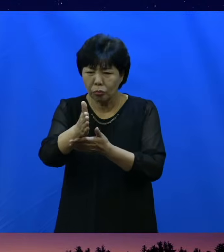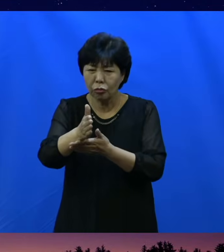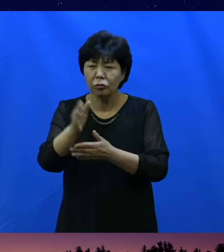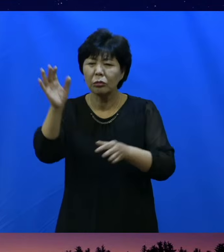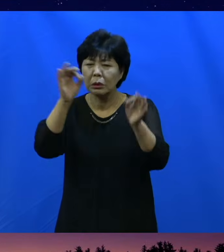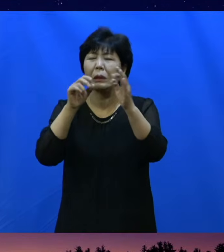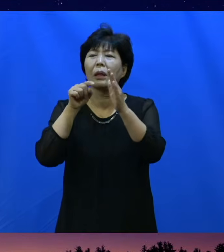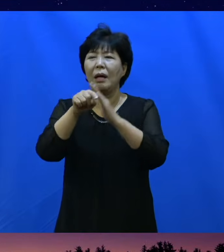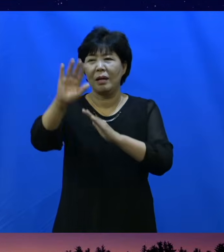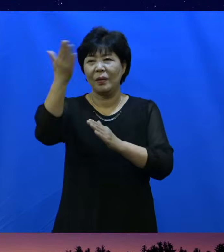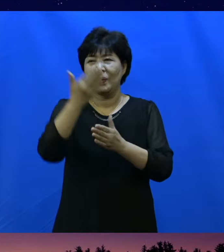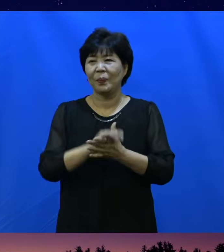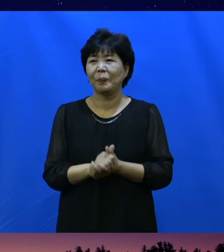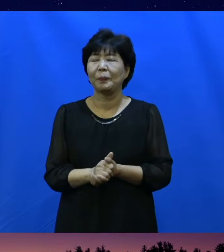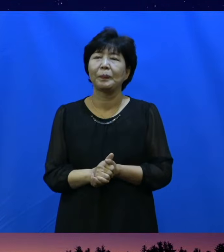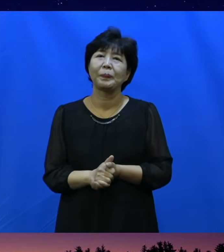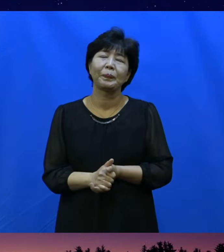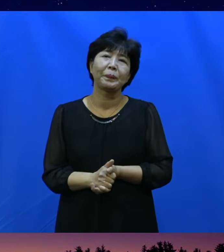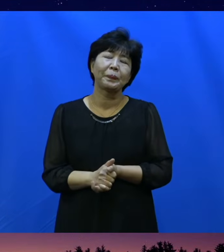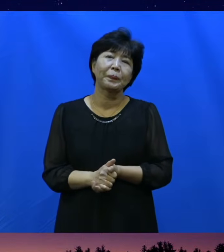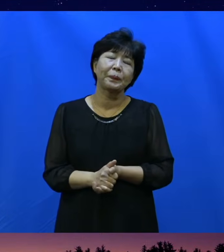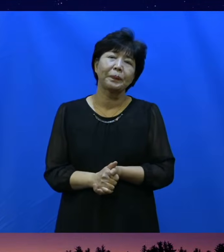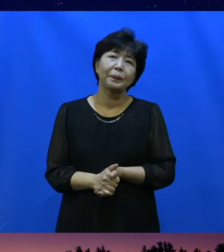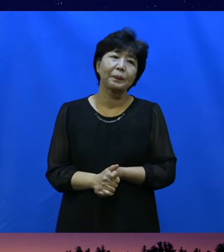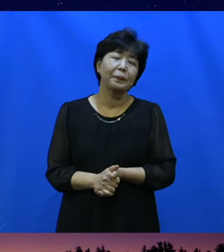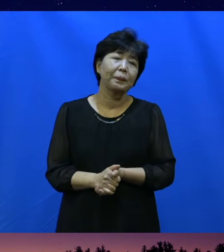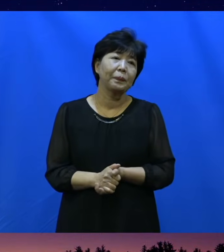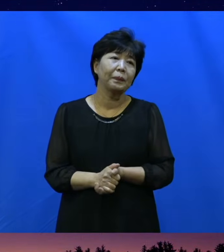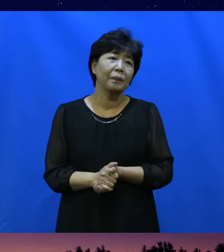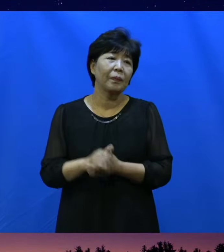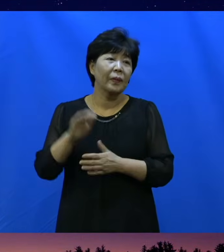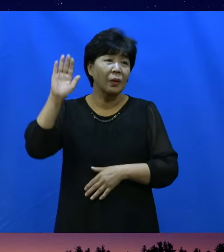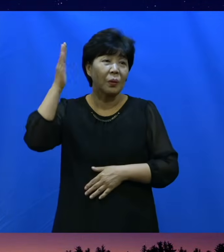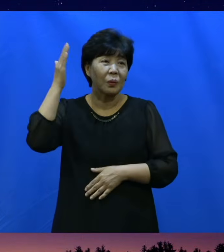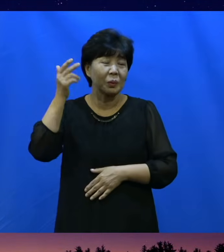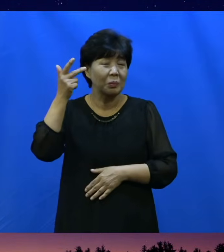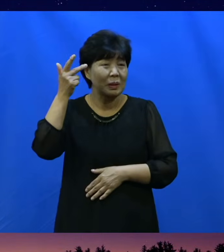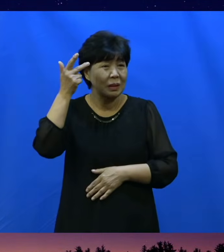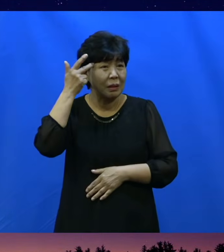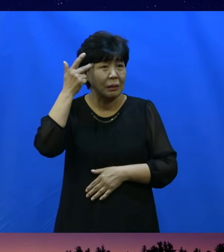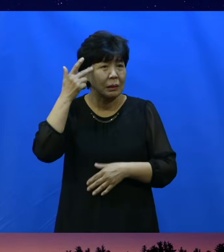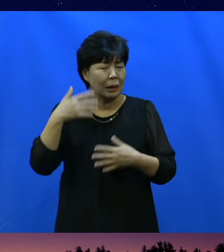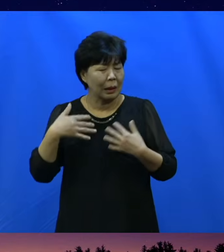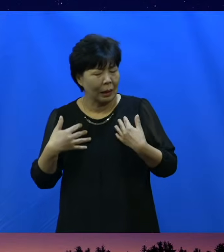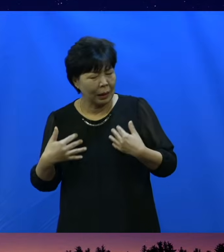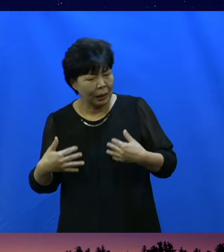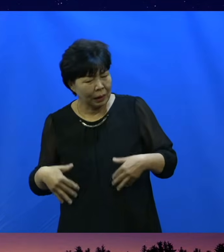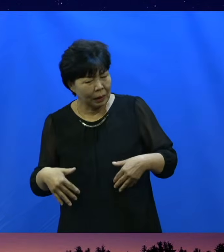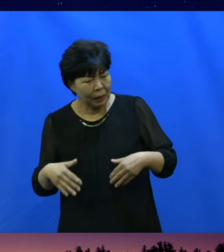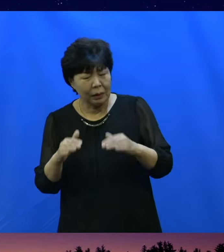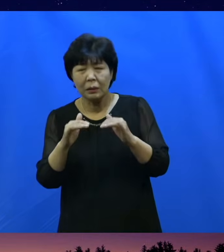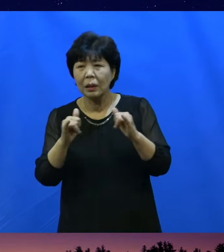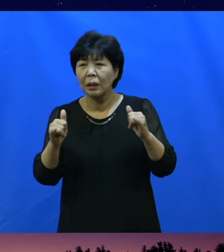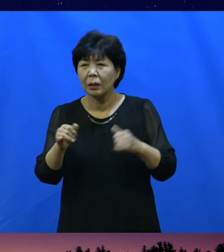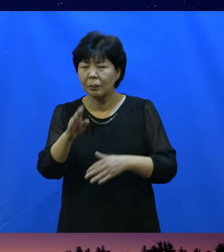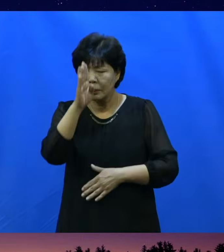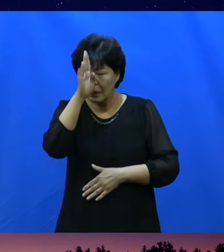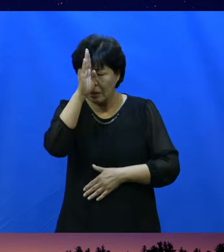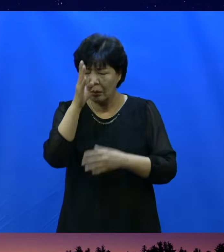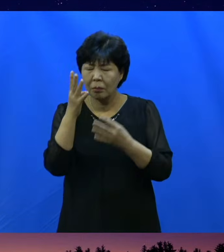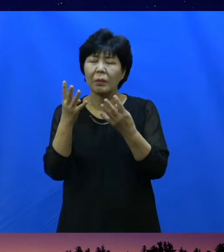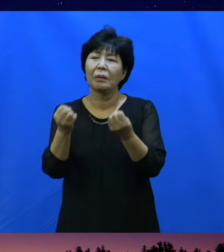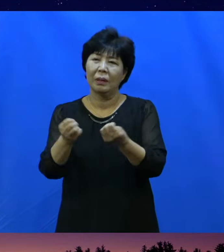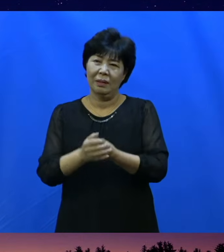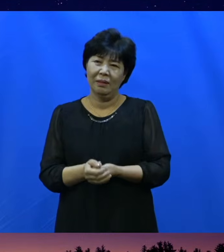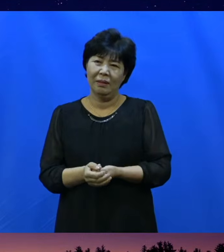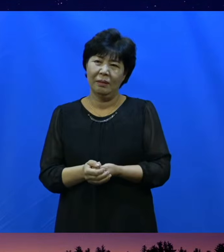복잡한 치료의 과정이 필요해요. 요즘 정신적 쇠약 증세를 앓는 사람들이 굉장히 많아졌어요, 여러분.